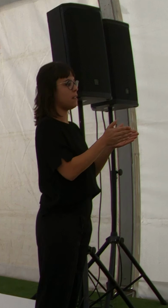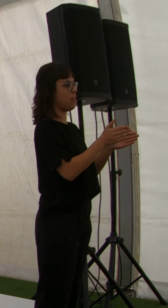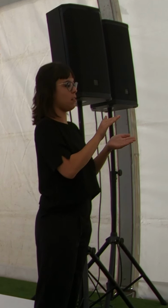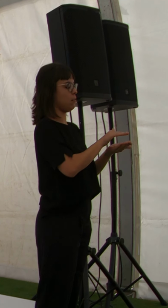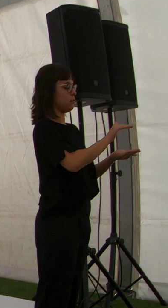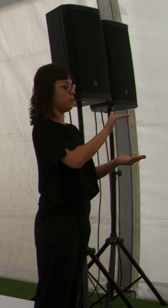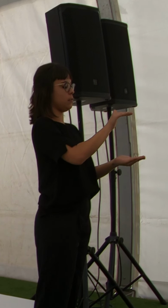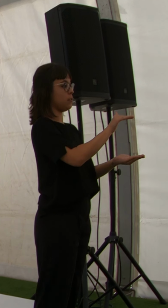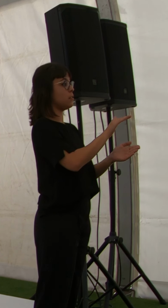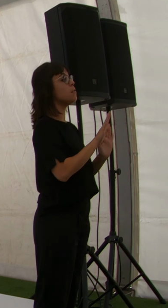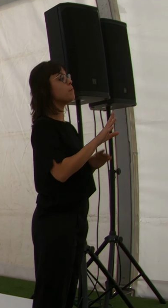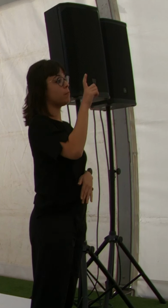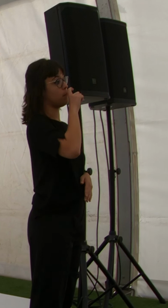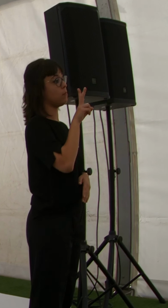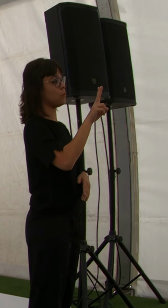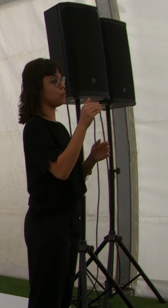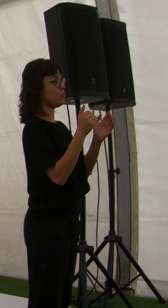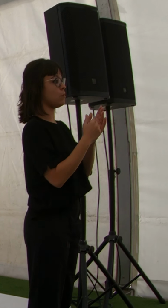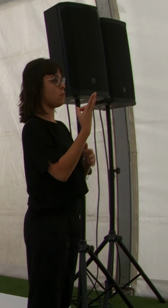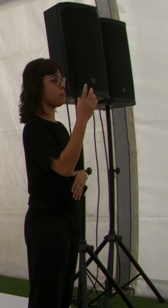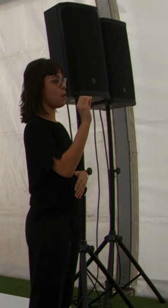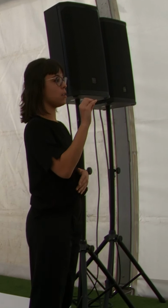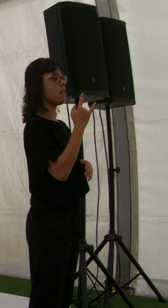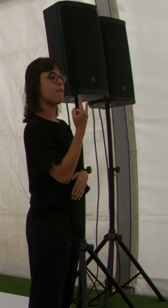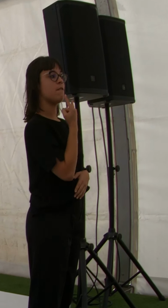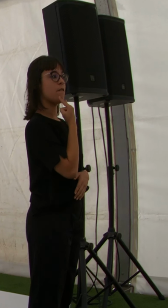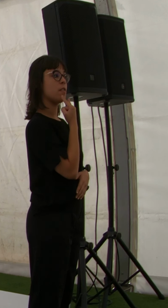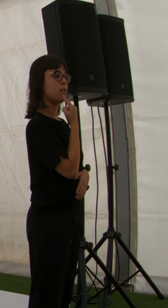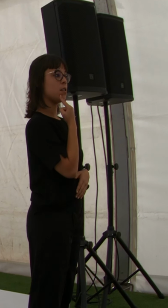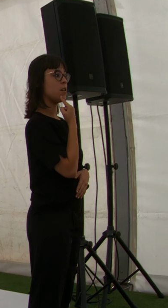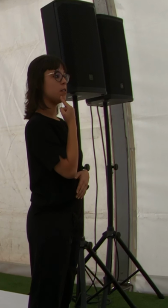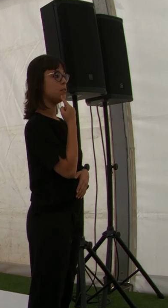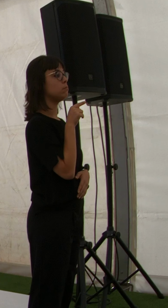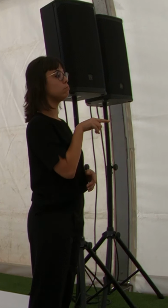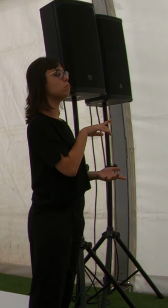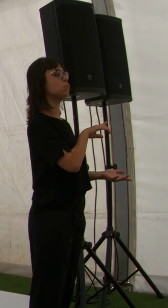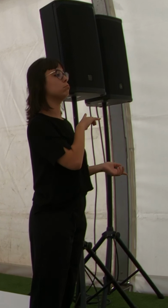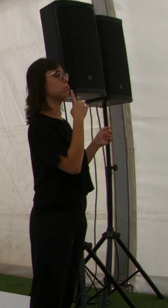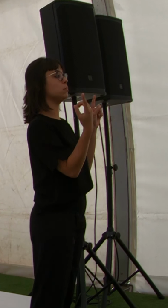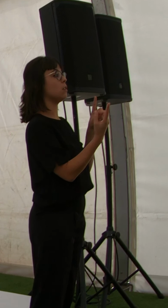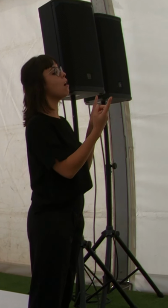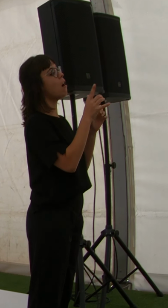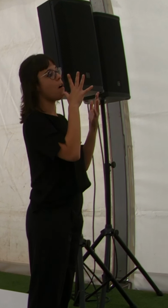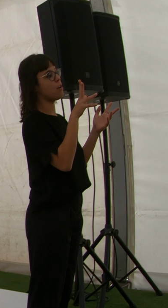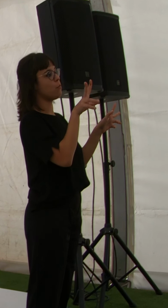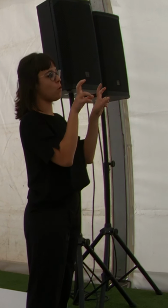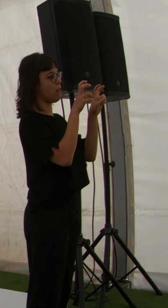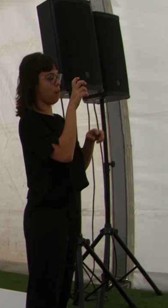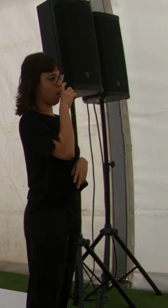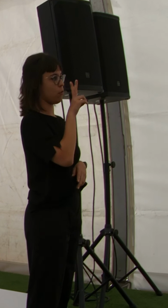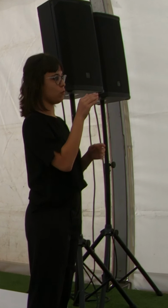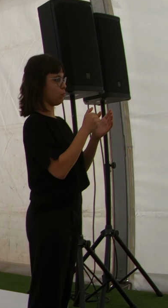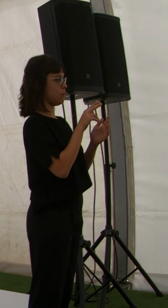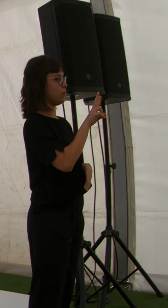en esta batería de 2020, que ahora estamos ha pasado a una evolución siguiente, la del 2022, os la voy a enseñar